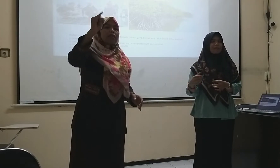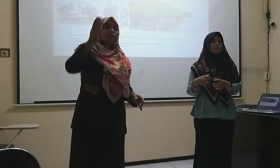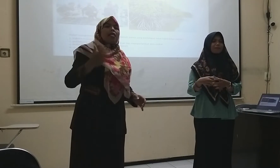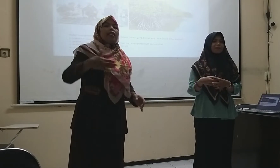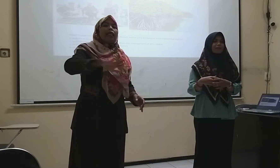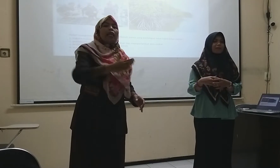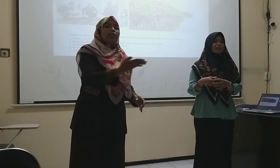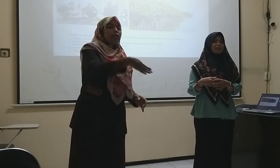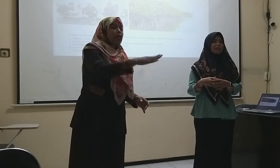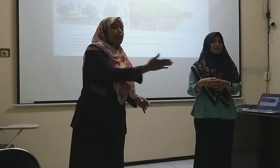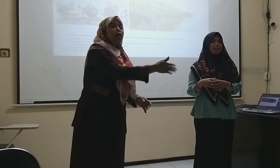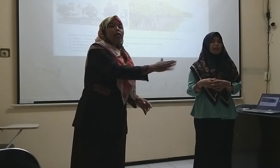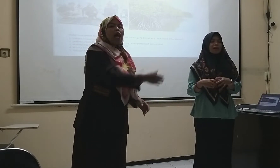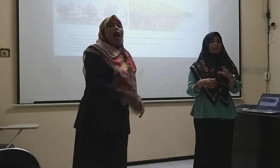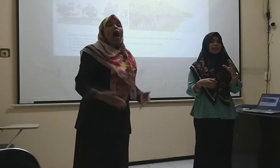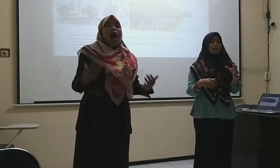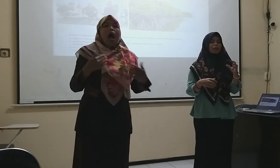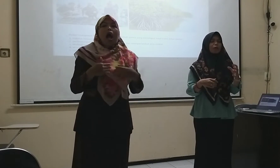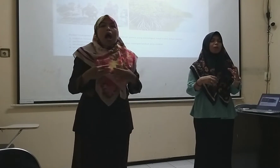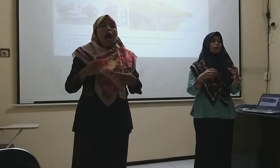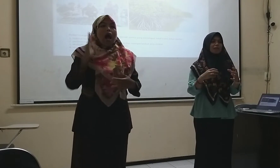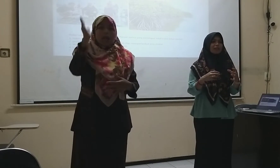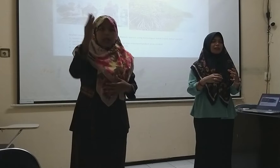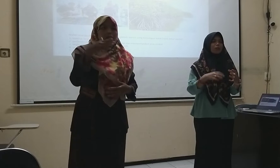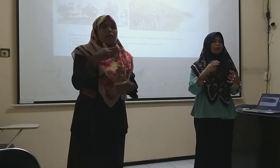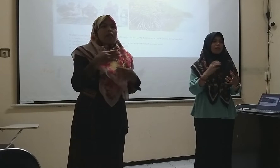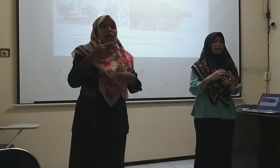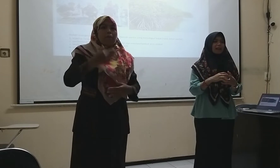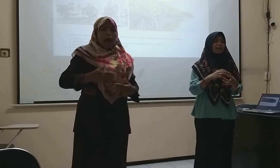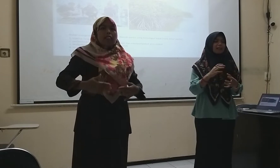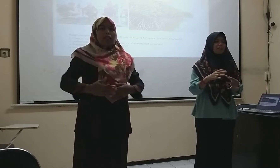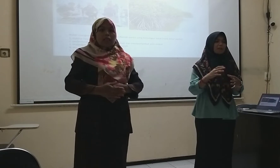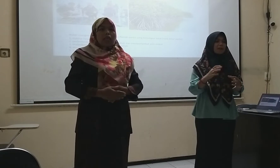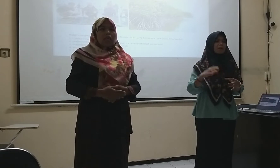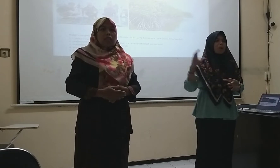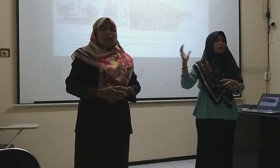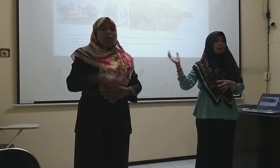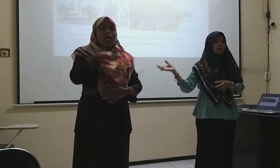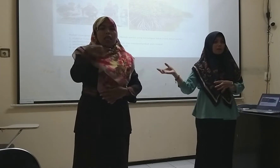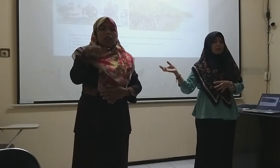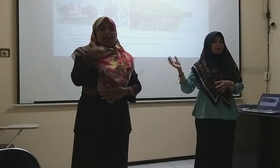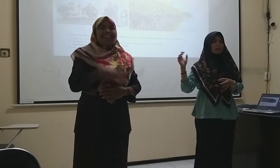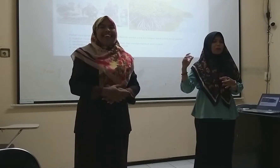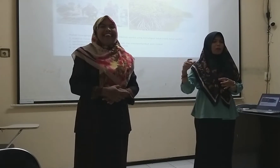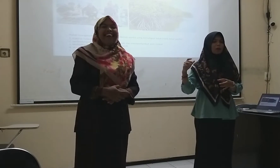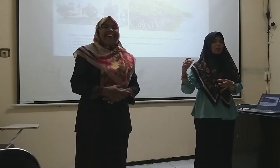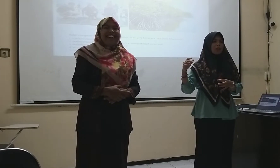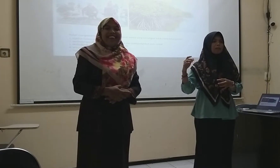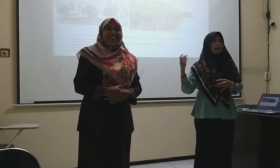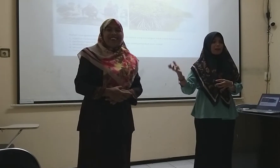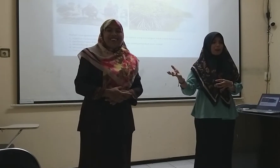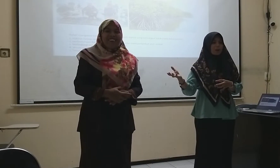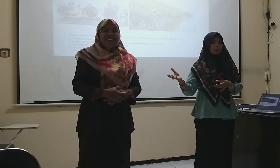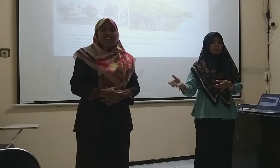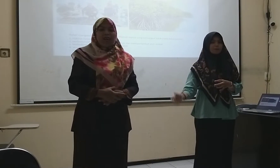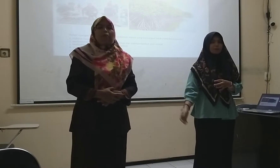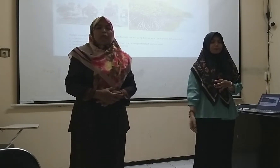gitu. Jadi salah satu fungsi atau manfaat kita menanam pohon mangrove atau pohon